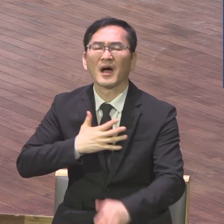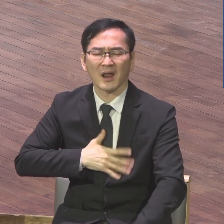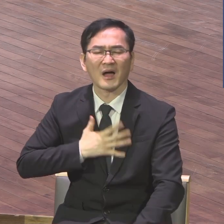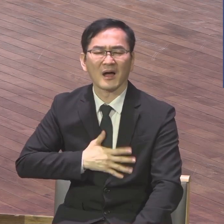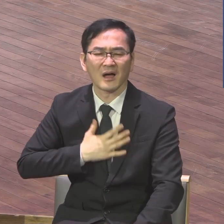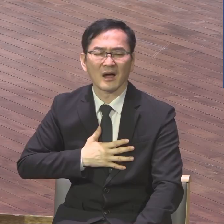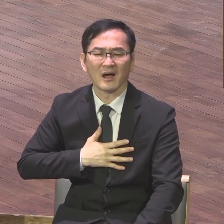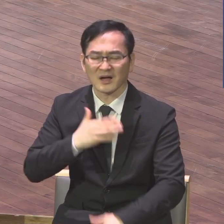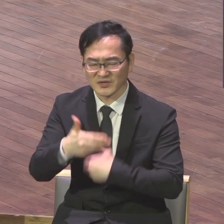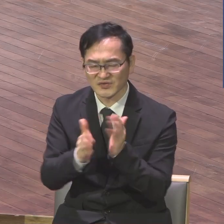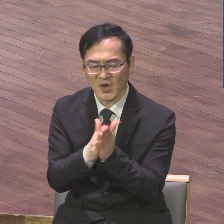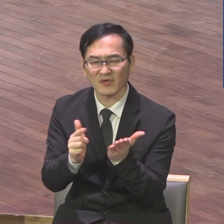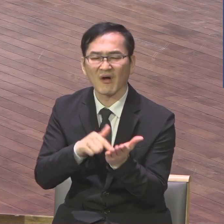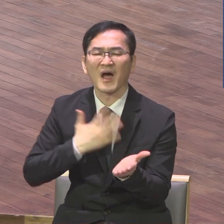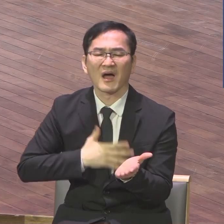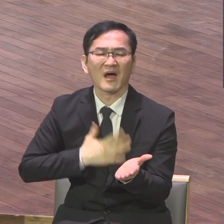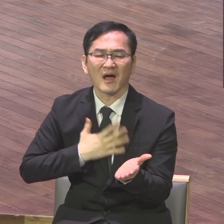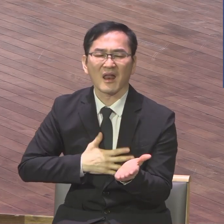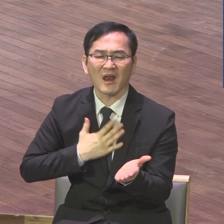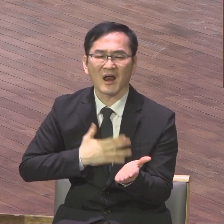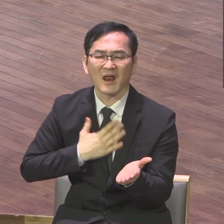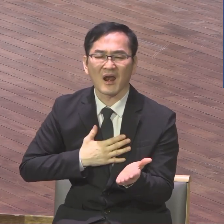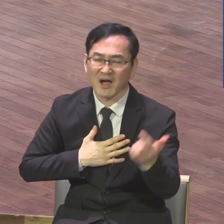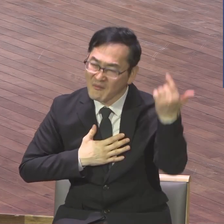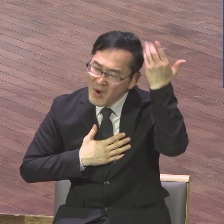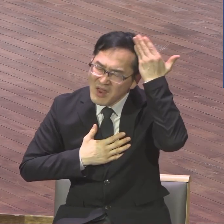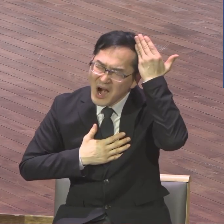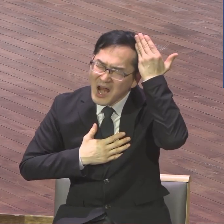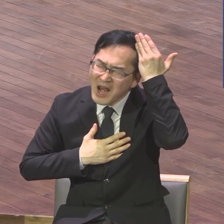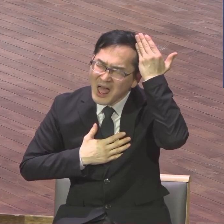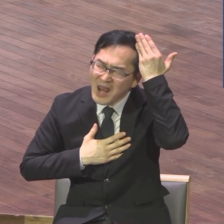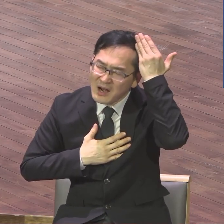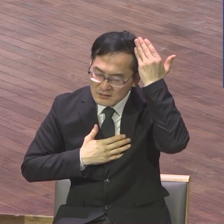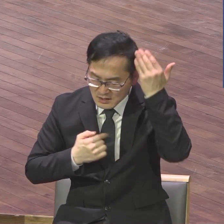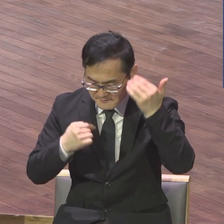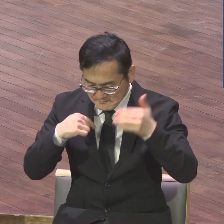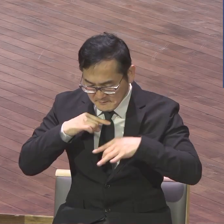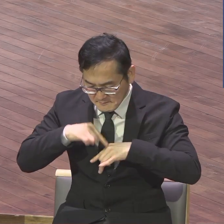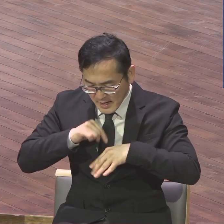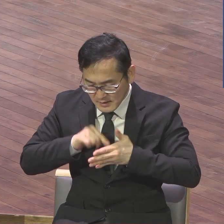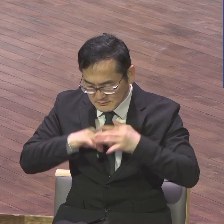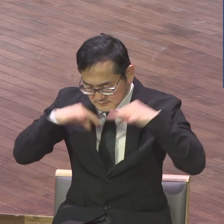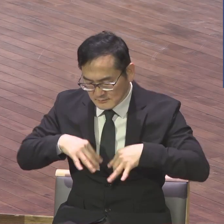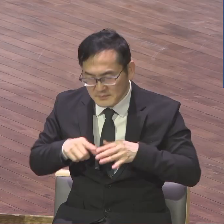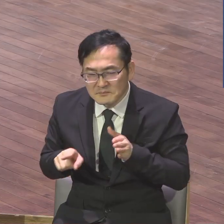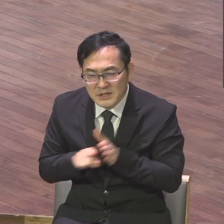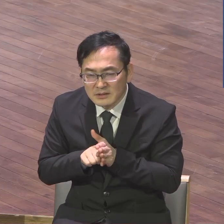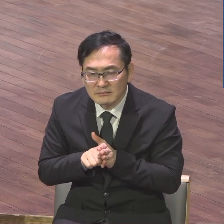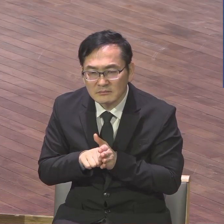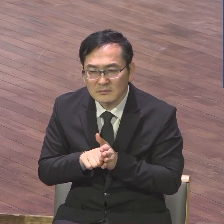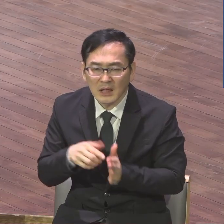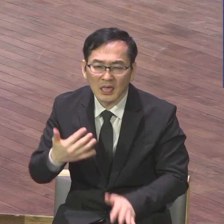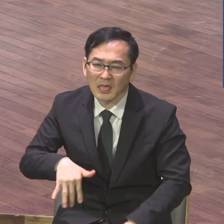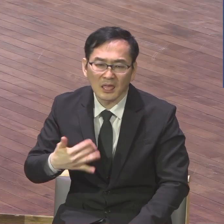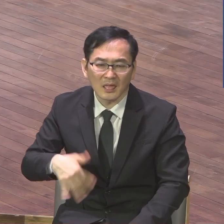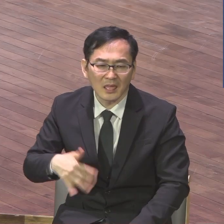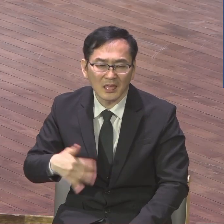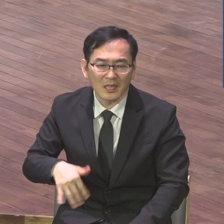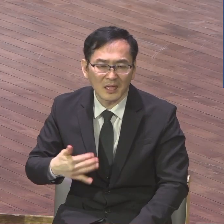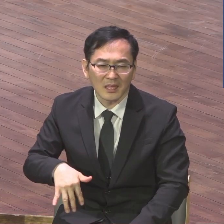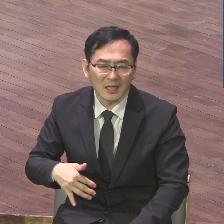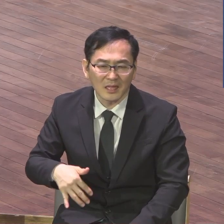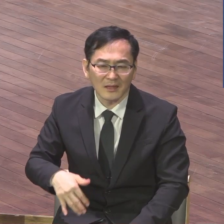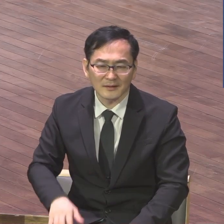알지요. 아는 것으로 되는 것이죠. 믿어야 된다는 것이죠. 그리고 놀라운 이 고백을 하는데요.